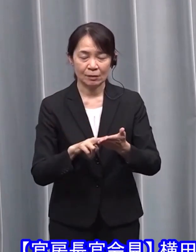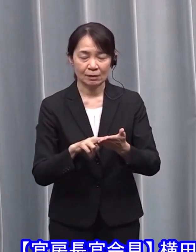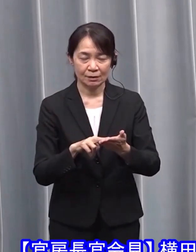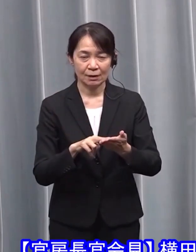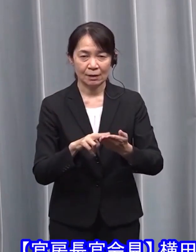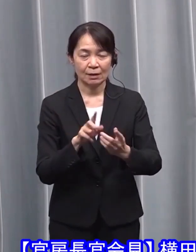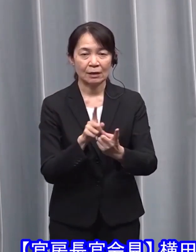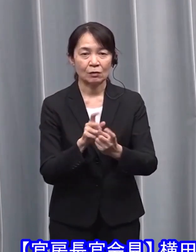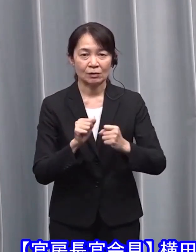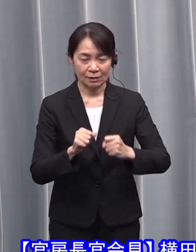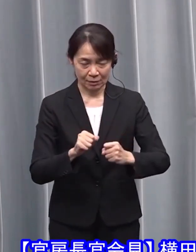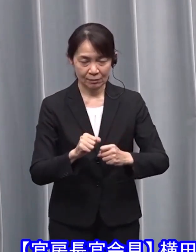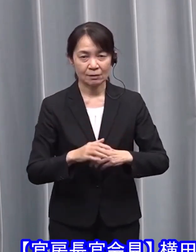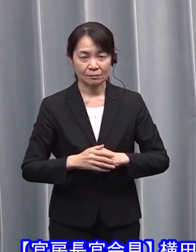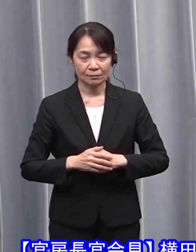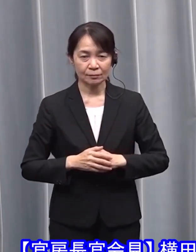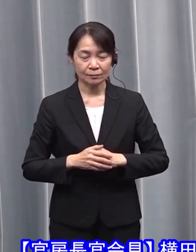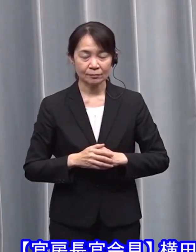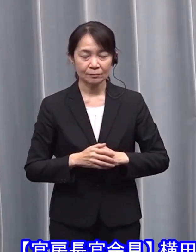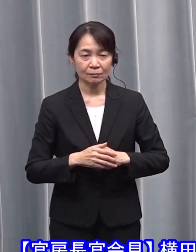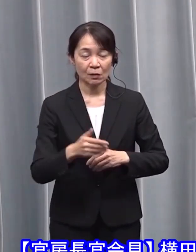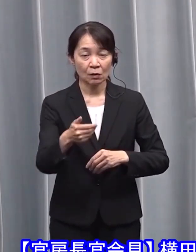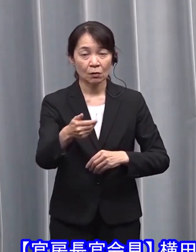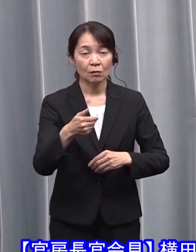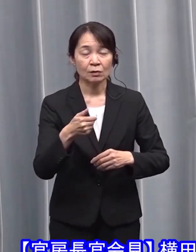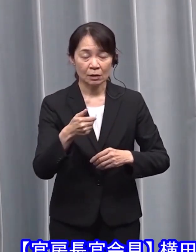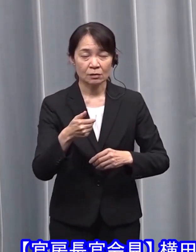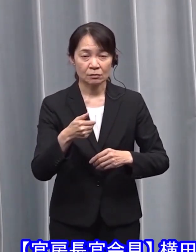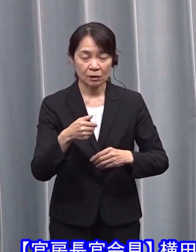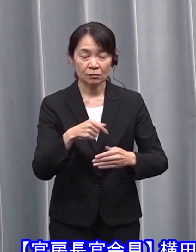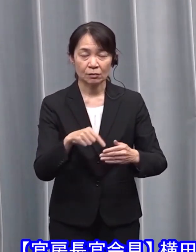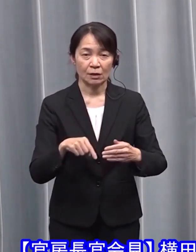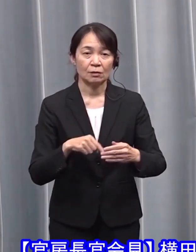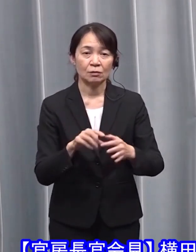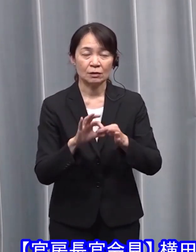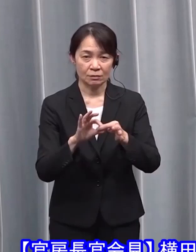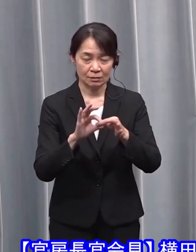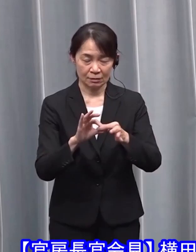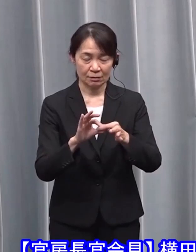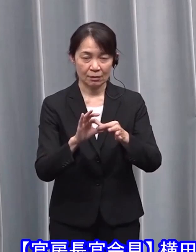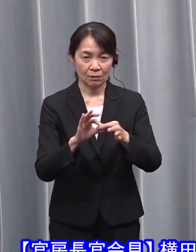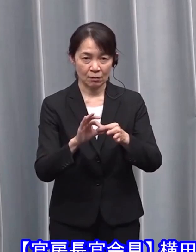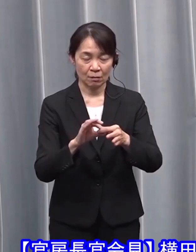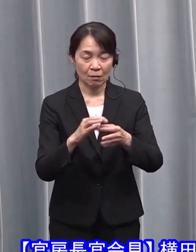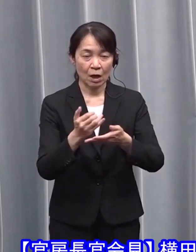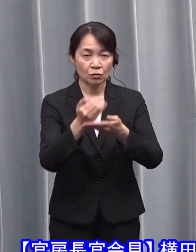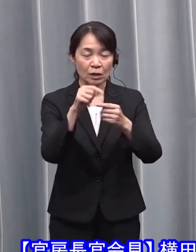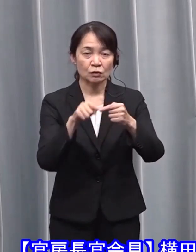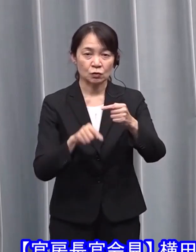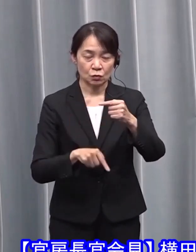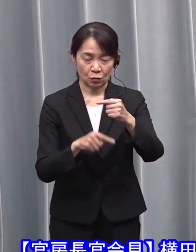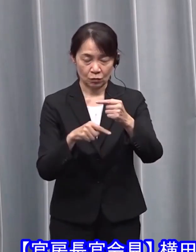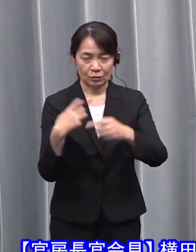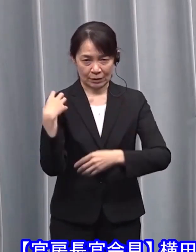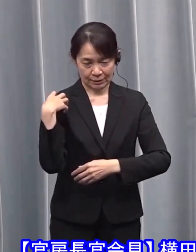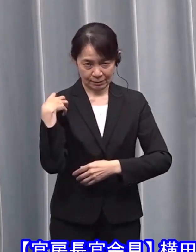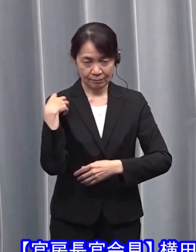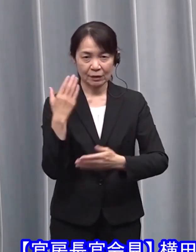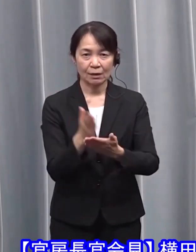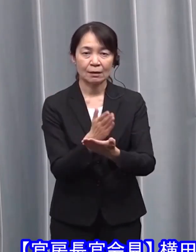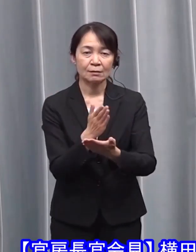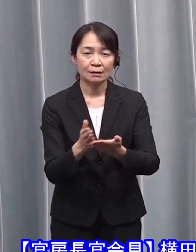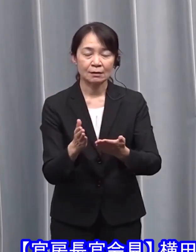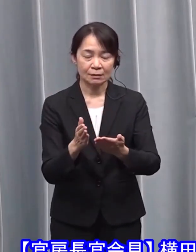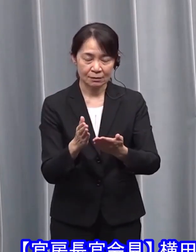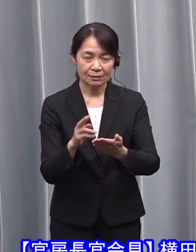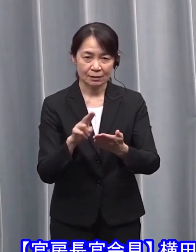ています。お尋ねの宮内庁の会見の在り方についても宮内庁の責任において判断し対応している